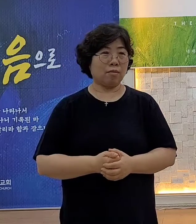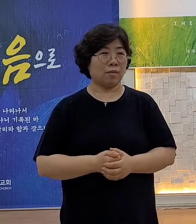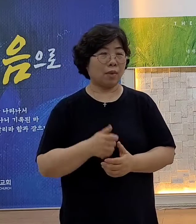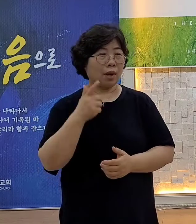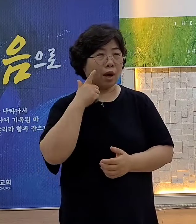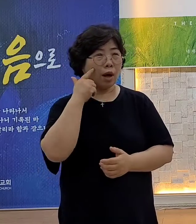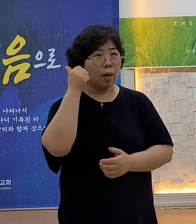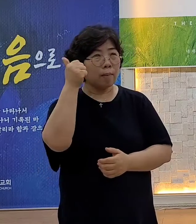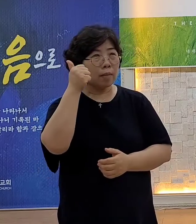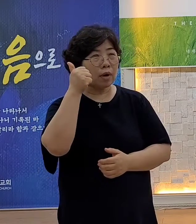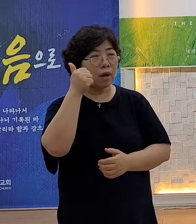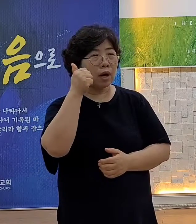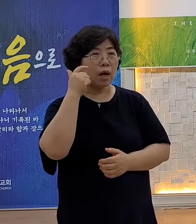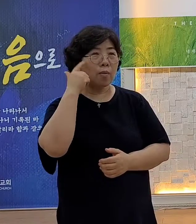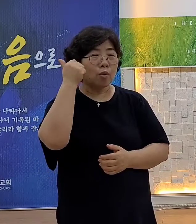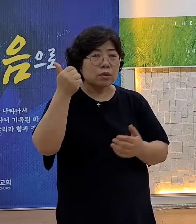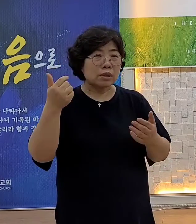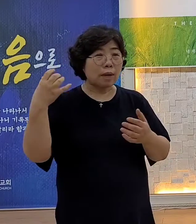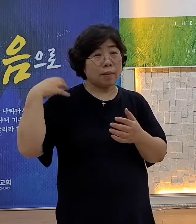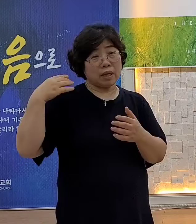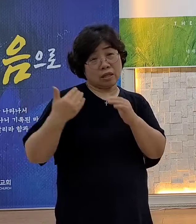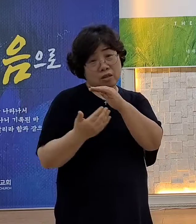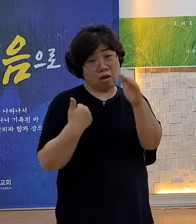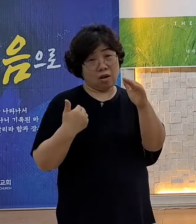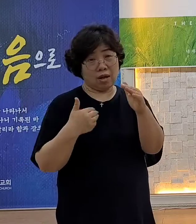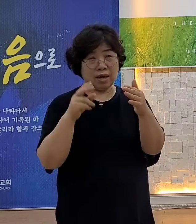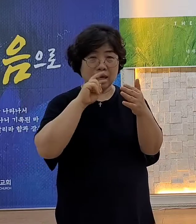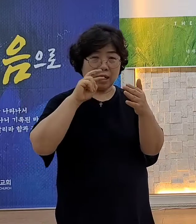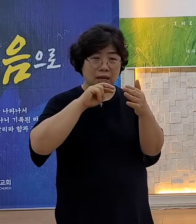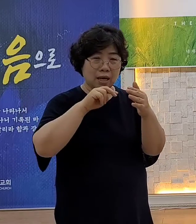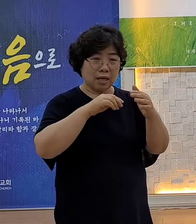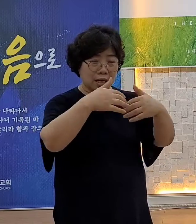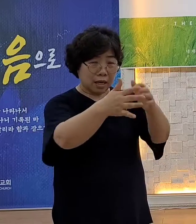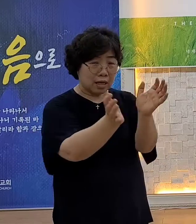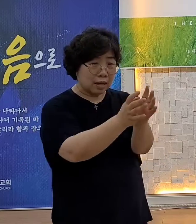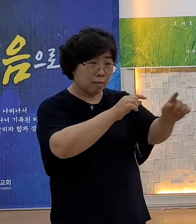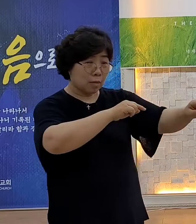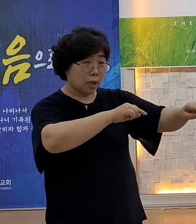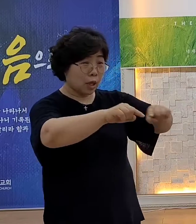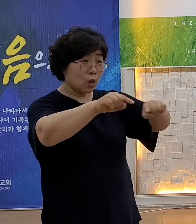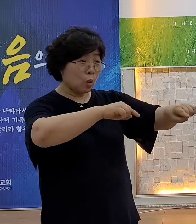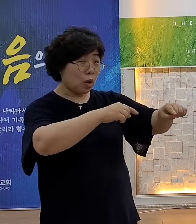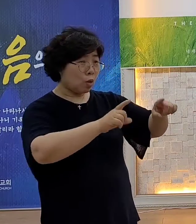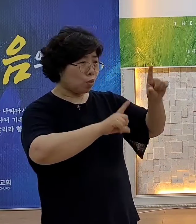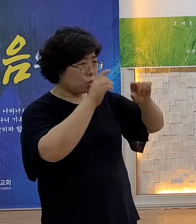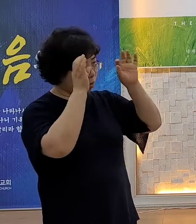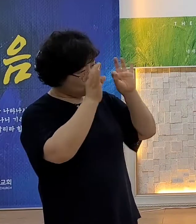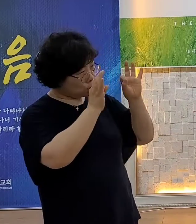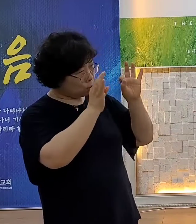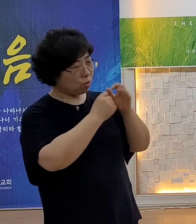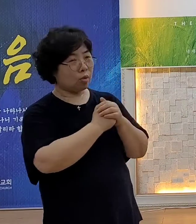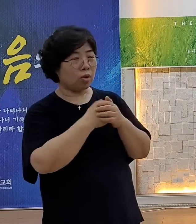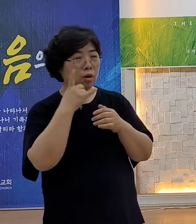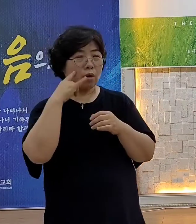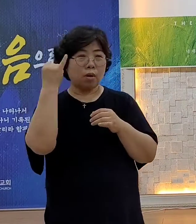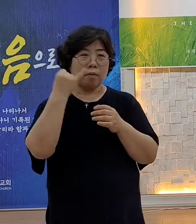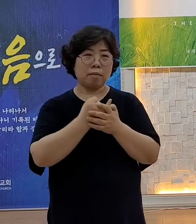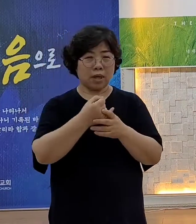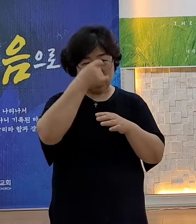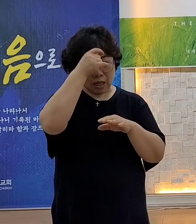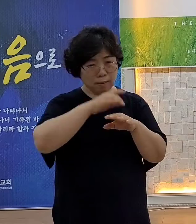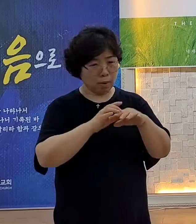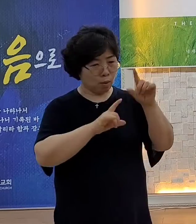성가대원들이 이렇게 찬양 준비하고 그런 걸 다 수요일 예배, 주일 예배, 저녁까지 마치면서 다 보고